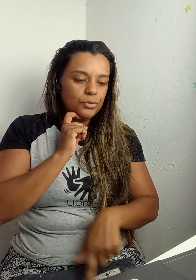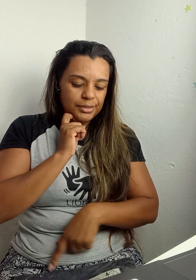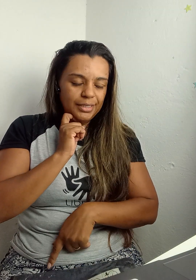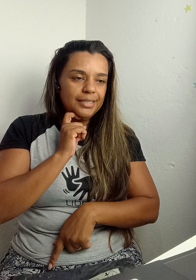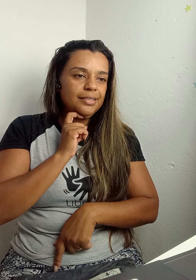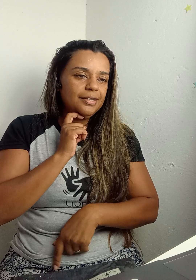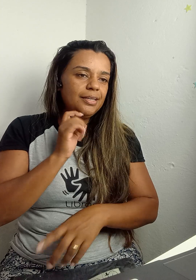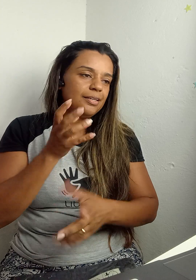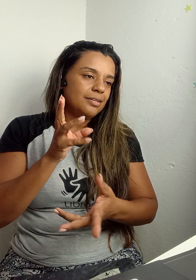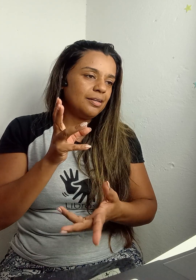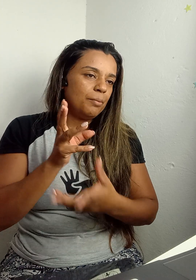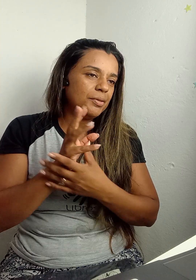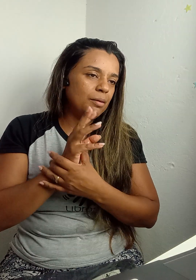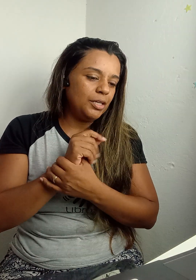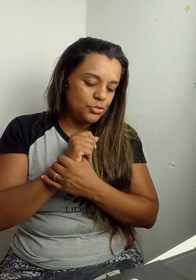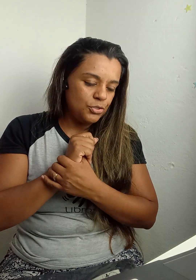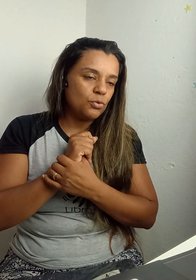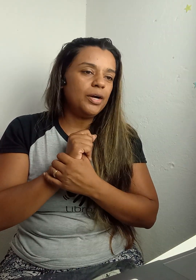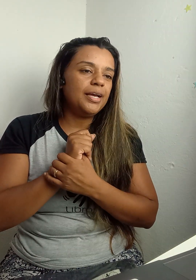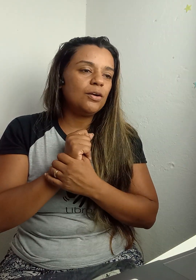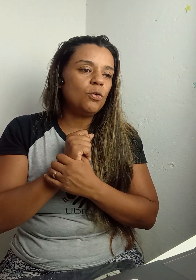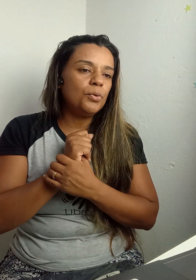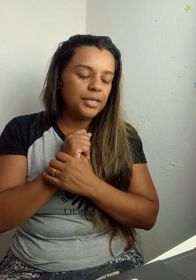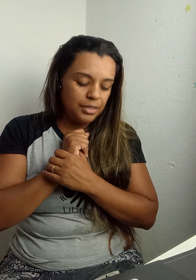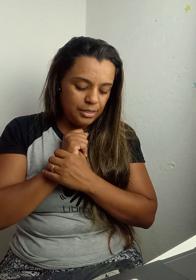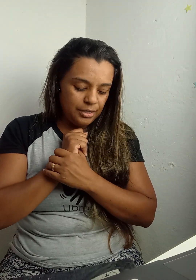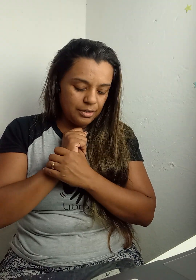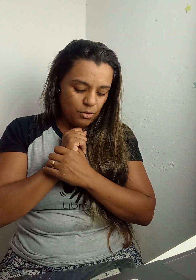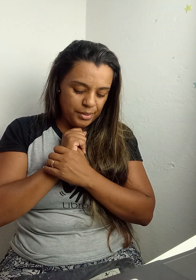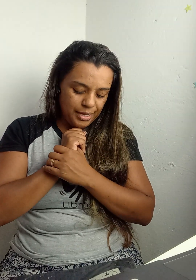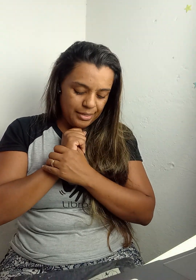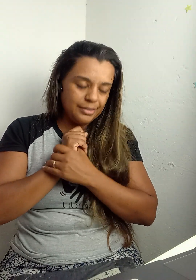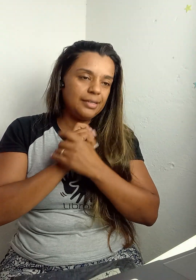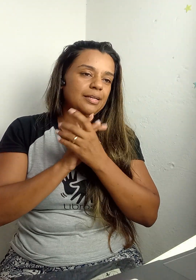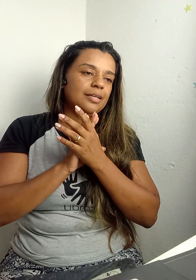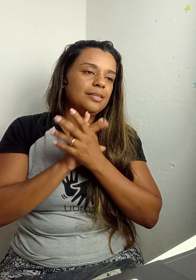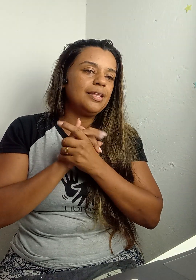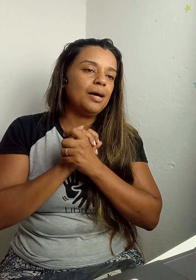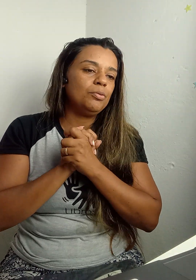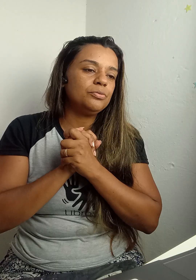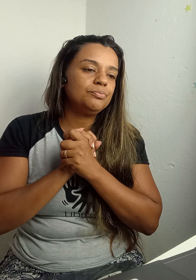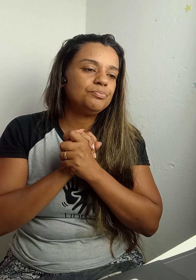Outra letra aqui, rapidamente. Como que é a letra W?